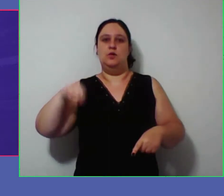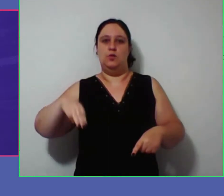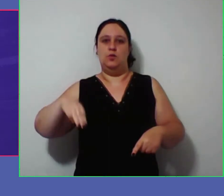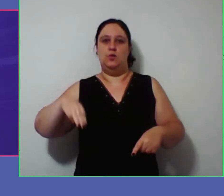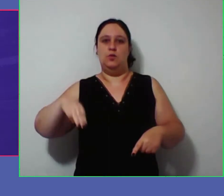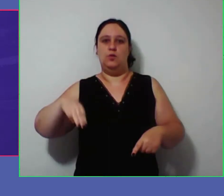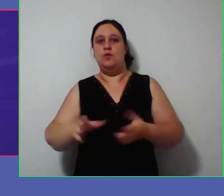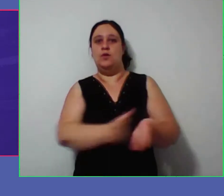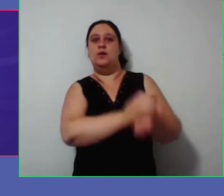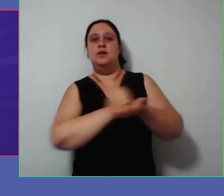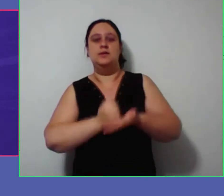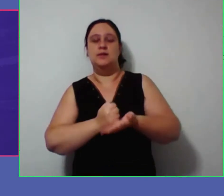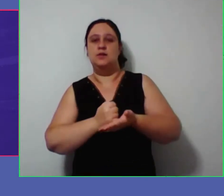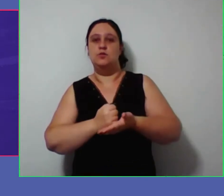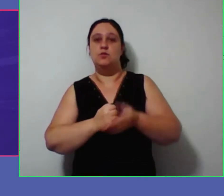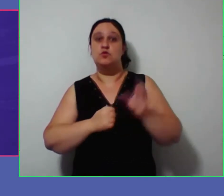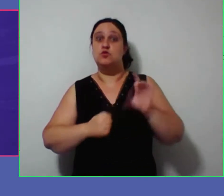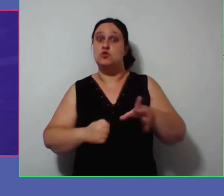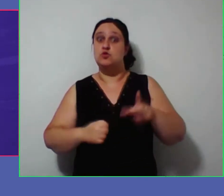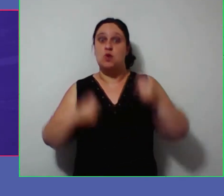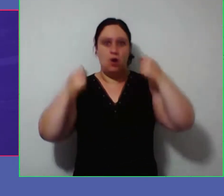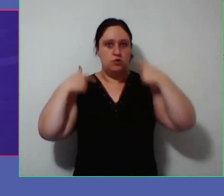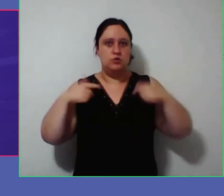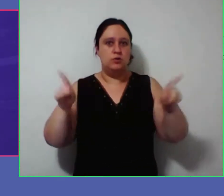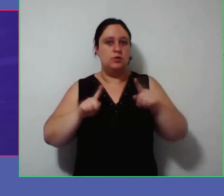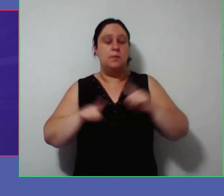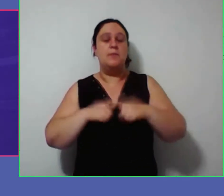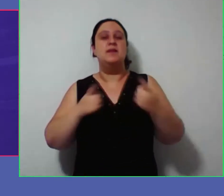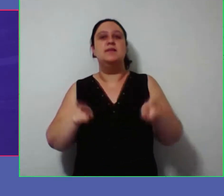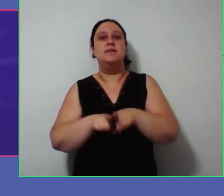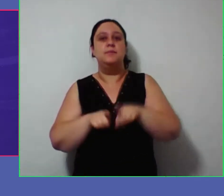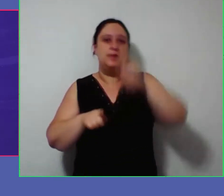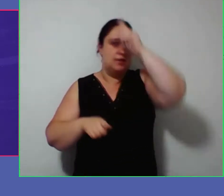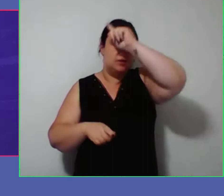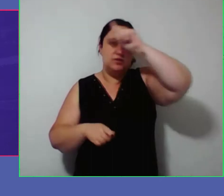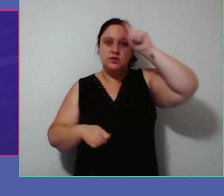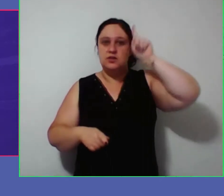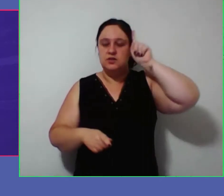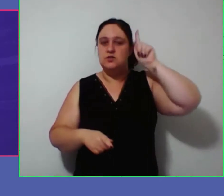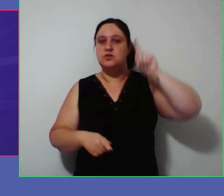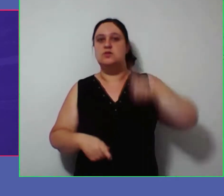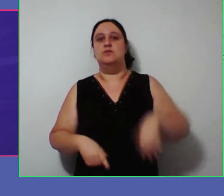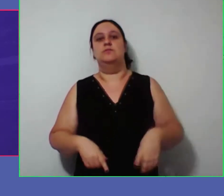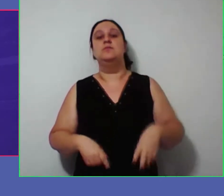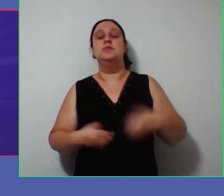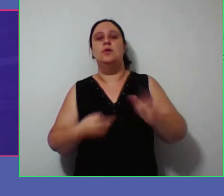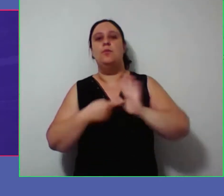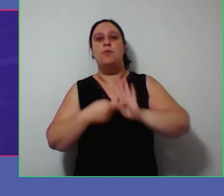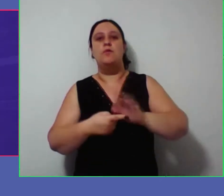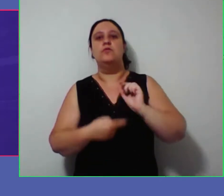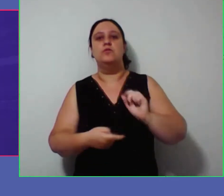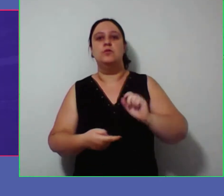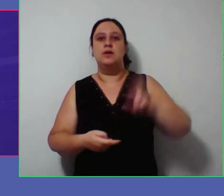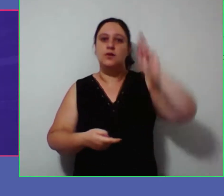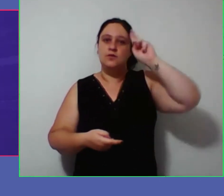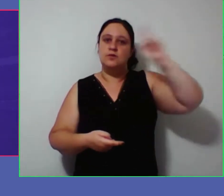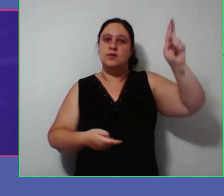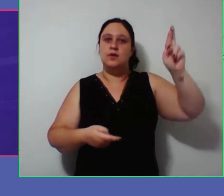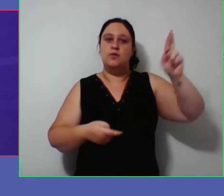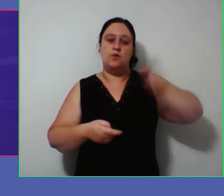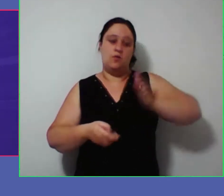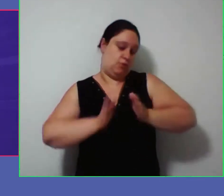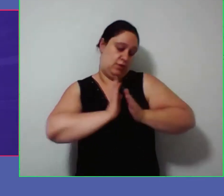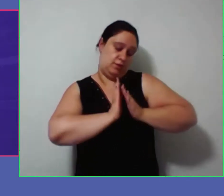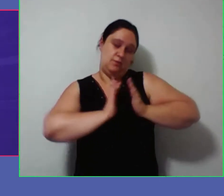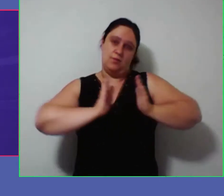Senhor abre o seu coração para os seus discípulos em um lugar especial em Cesareia de Filipe, e para